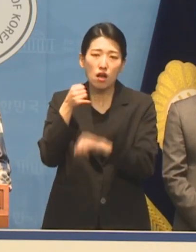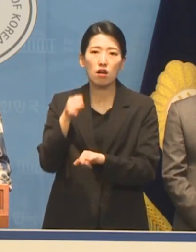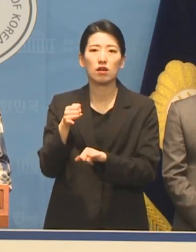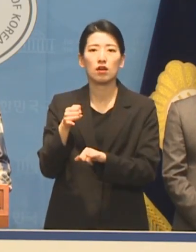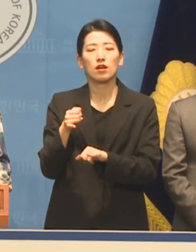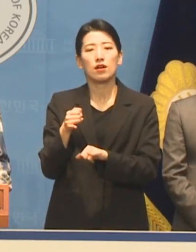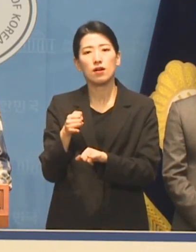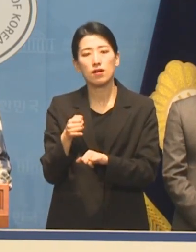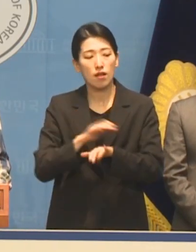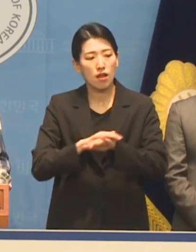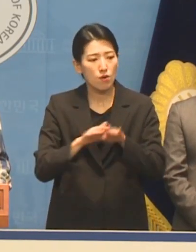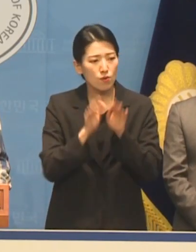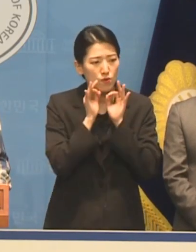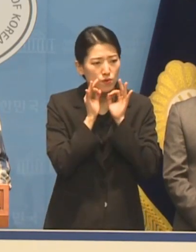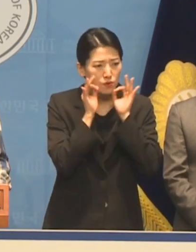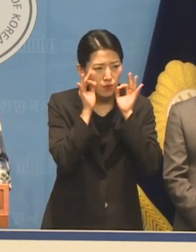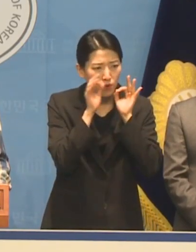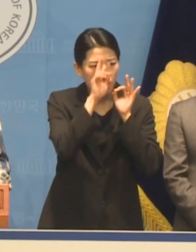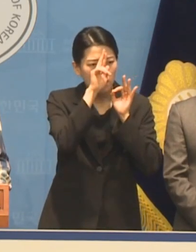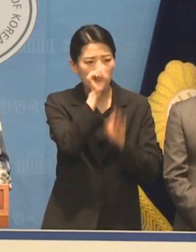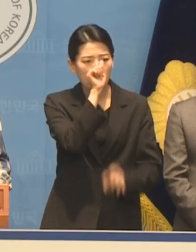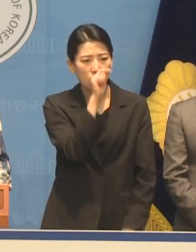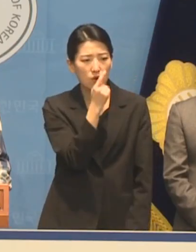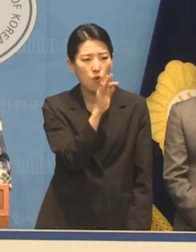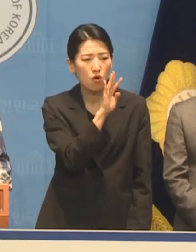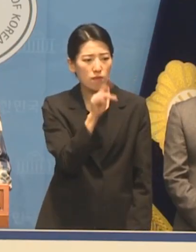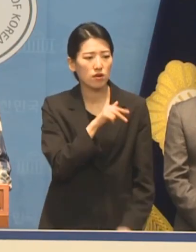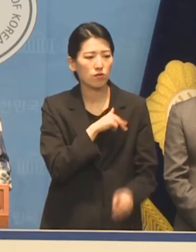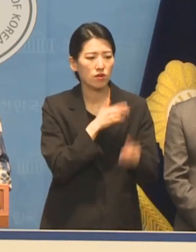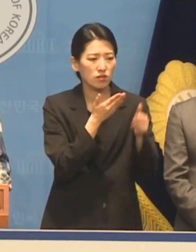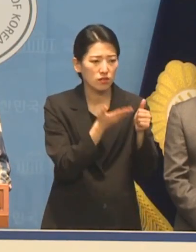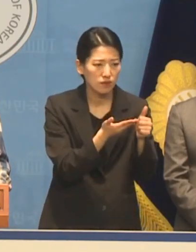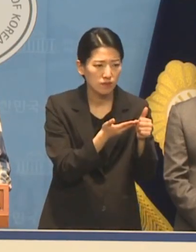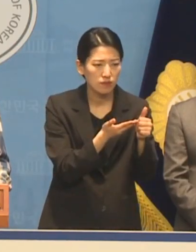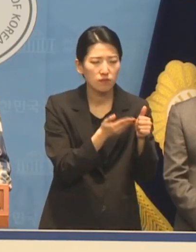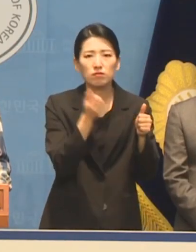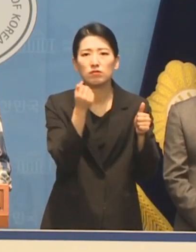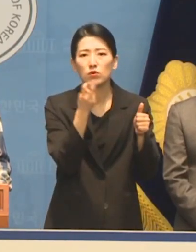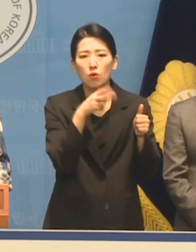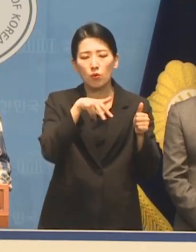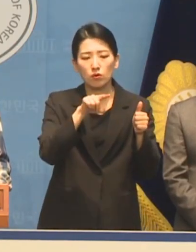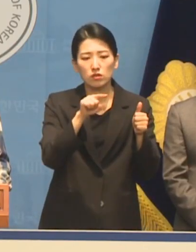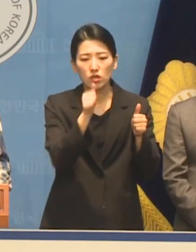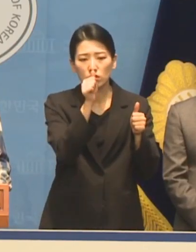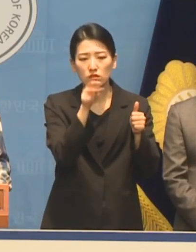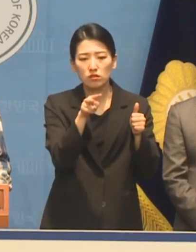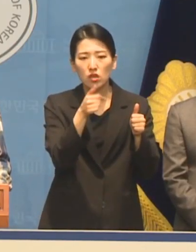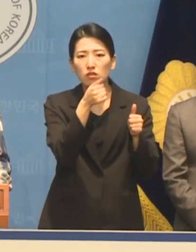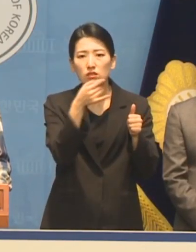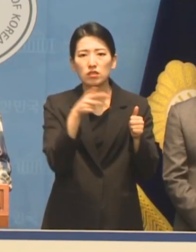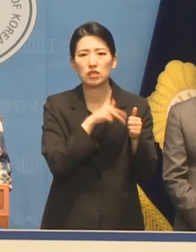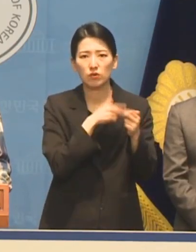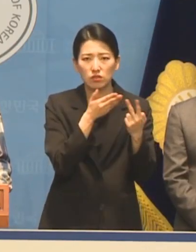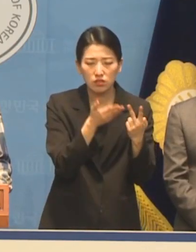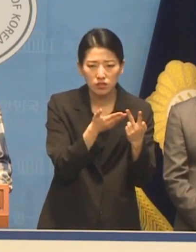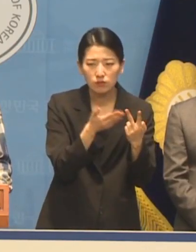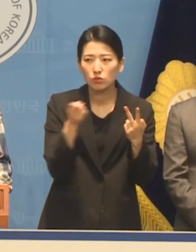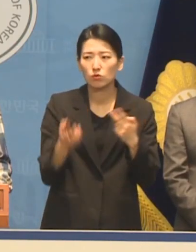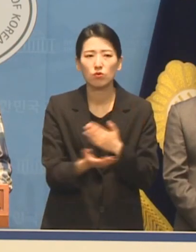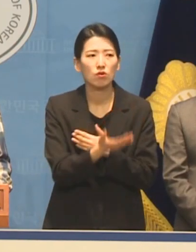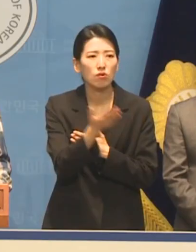계신 더불어민주당 박홍배 의원님과 노동존중실천단 전현희 단장님을 비롯한